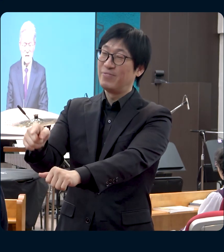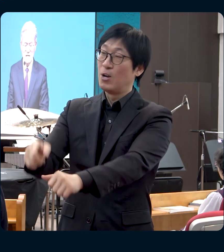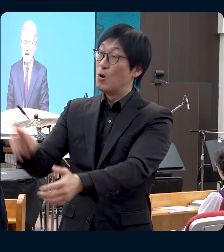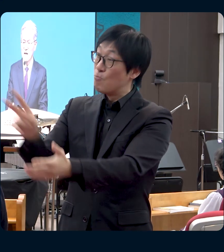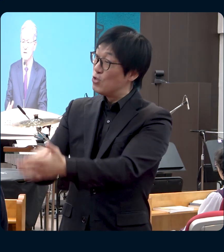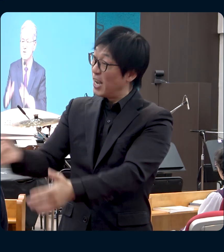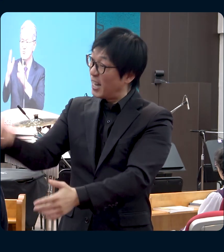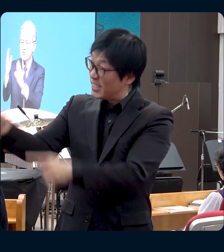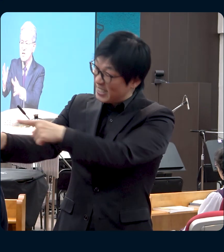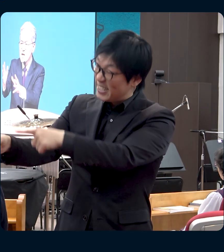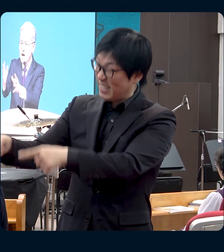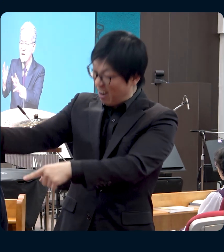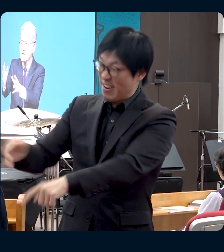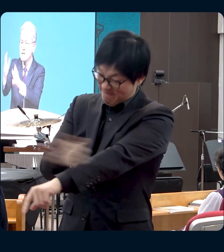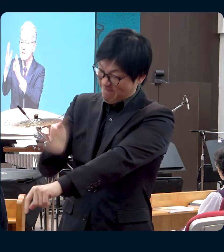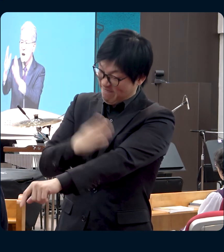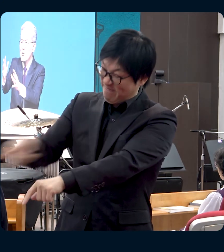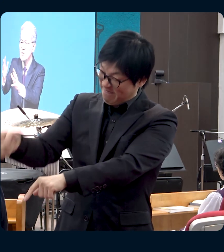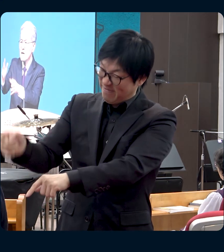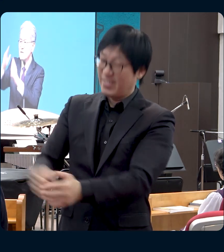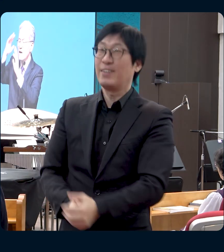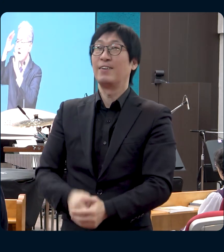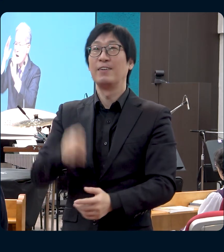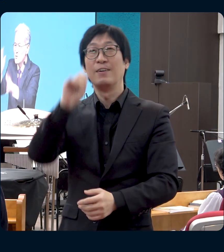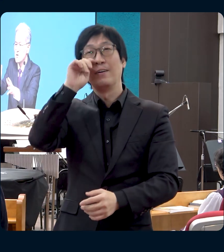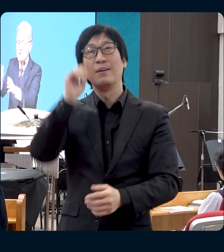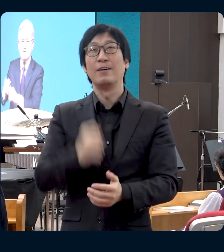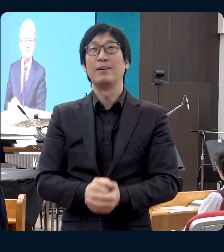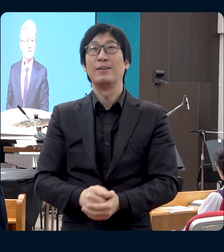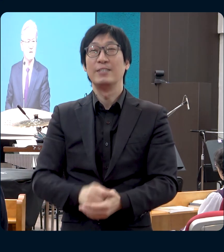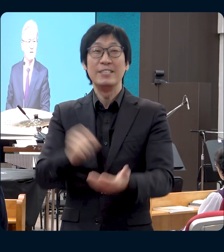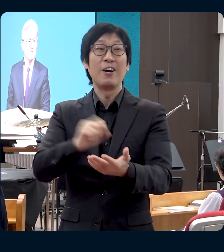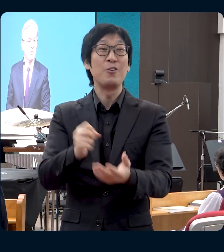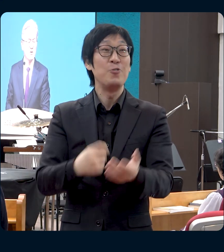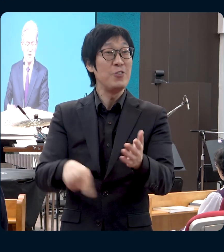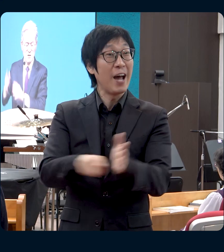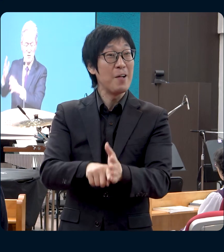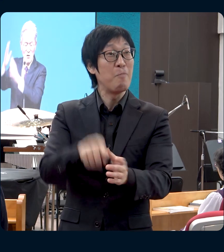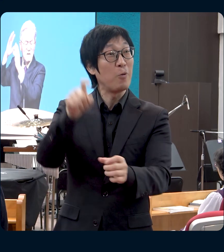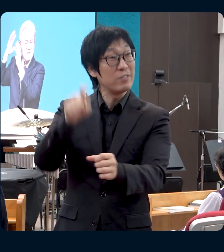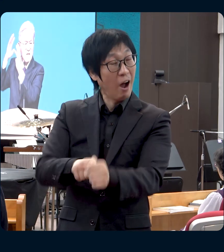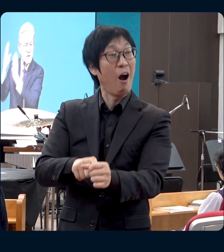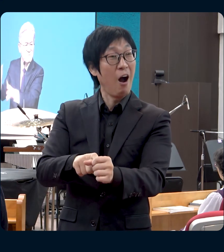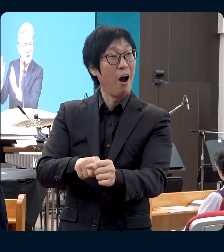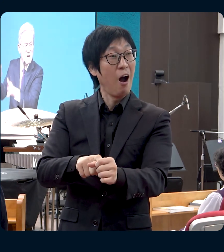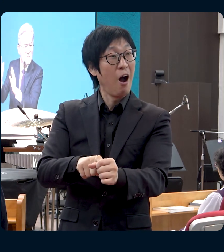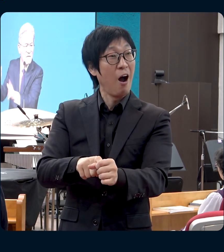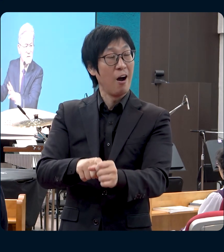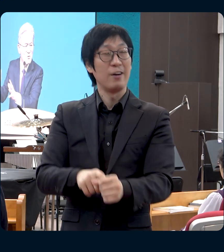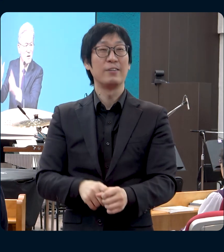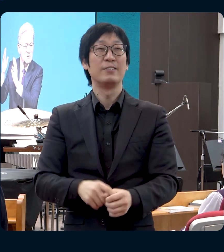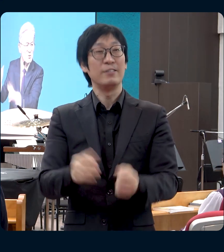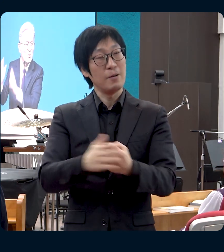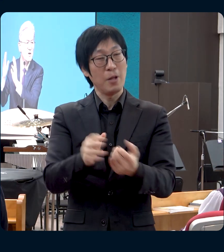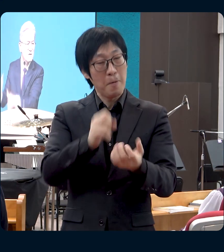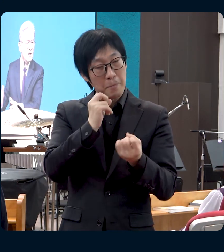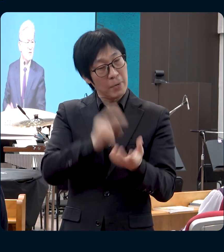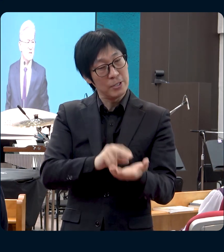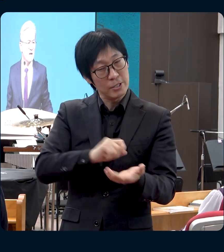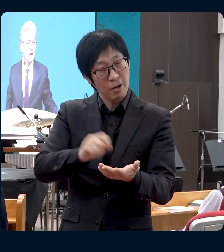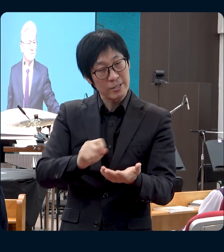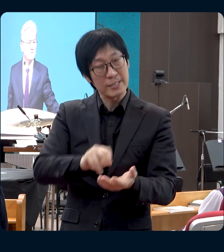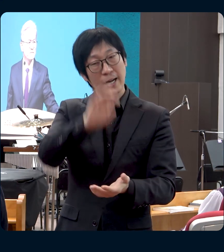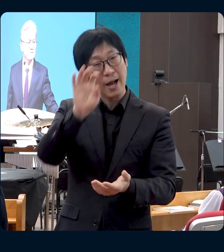나서 야단은 문제가 있는 나머지한테 하면서 오히려 그들을 더 창피하게 만들려고 하는 의도로 이렇게